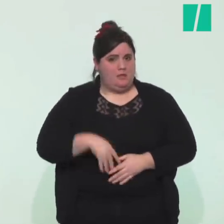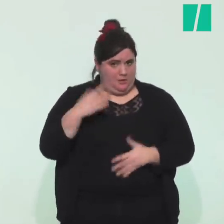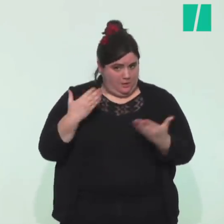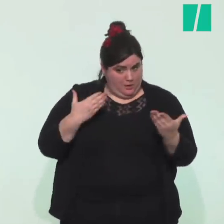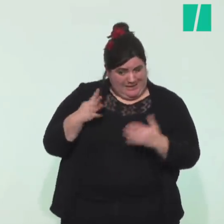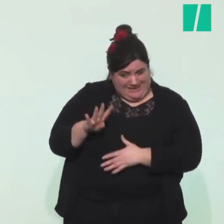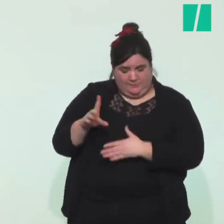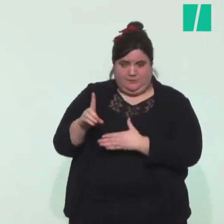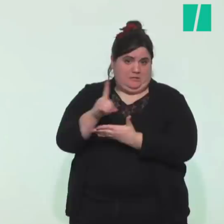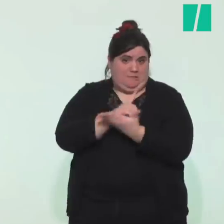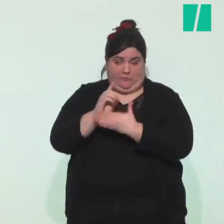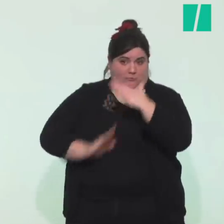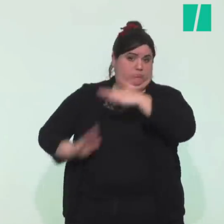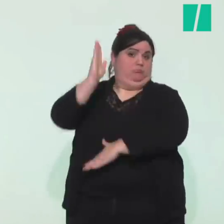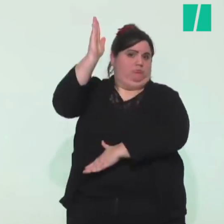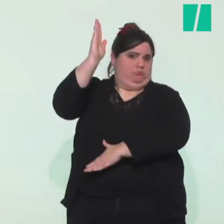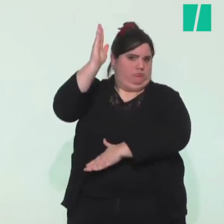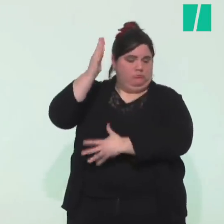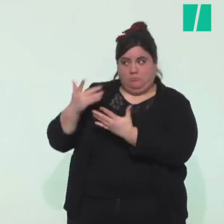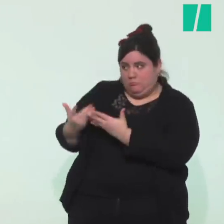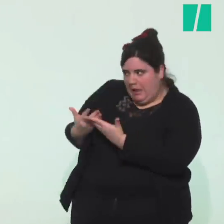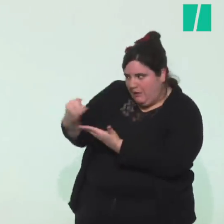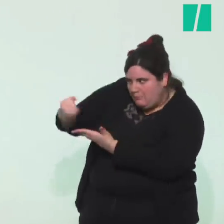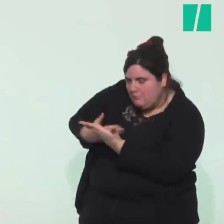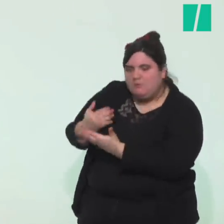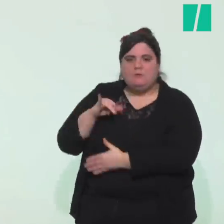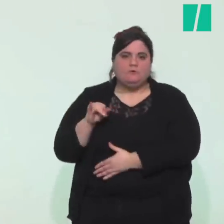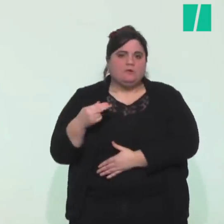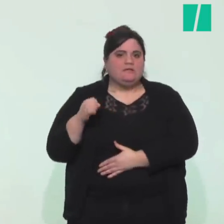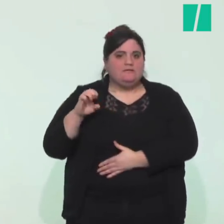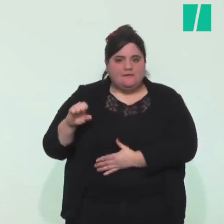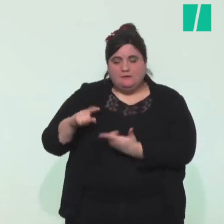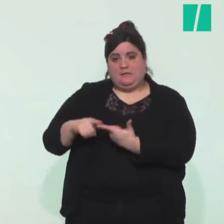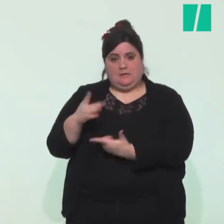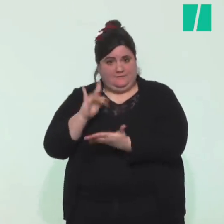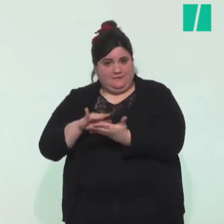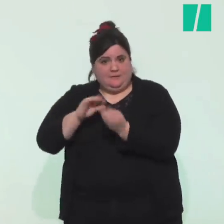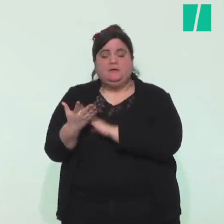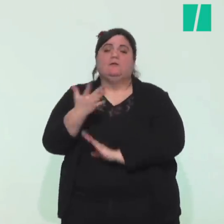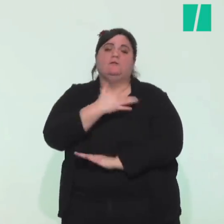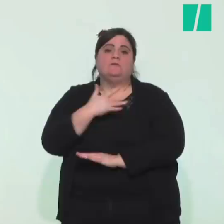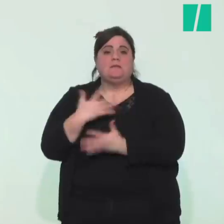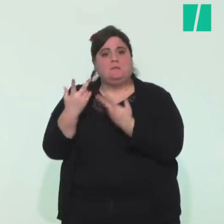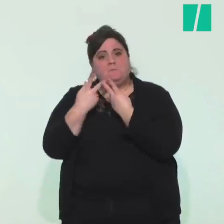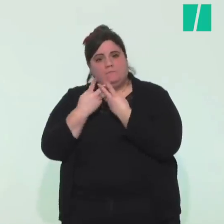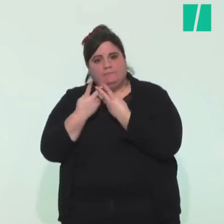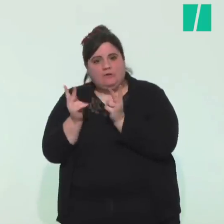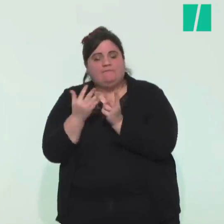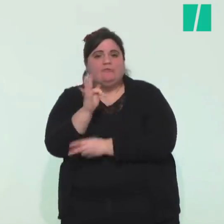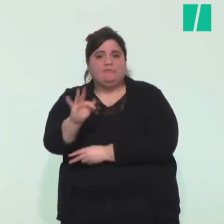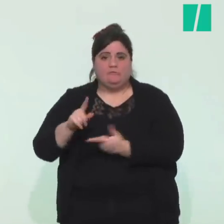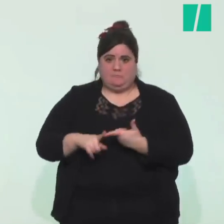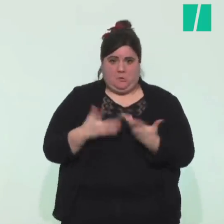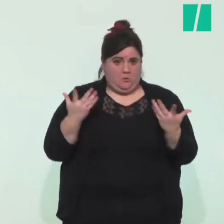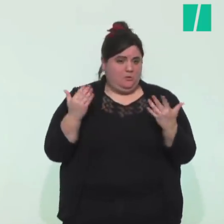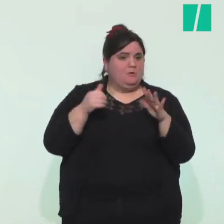excès exceptionnel selon l'INSEE et Santé publique France, les départements du Haut-Rhin, de Paris, de la